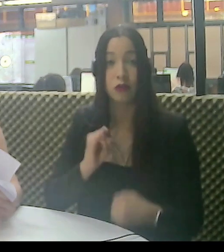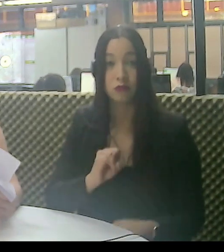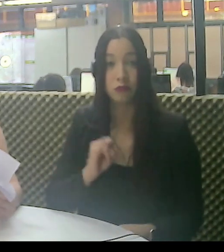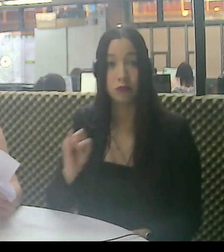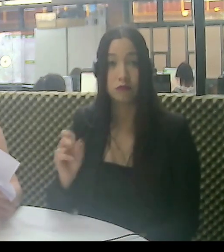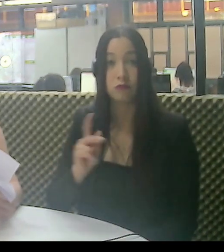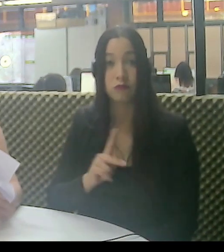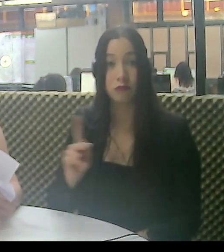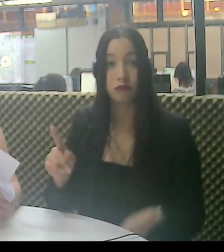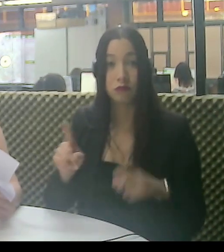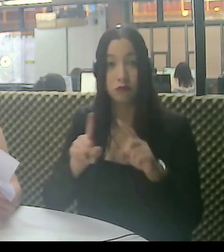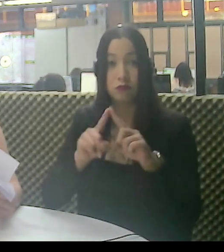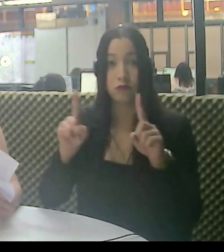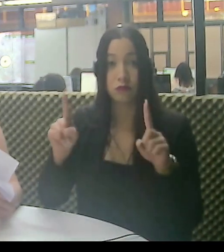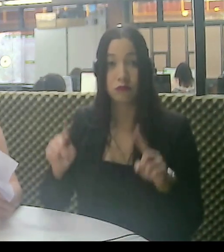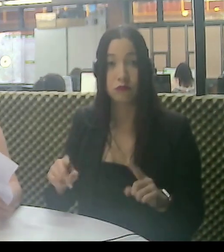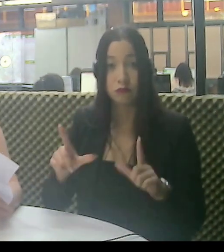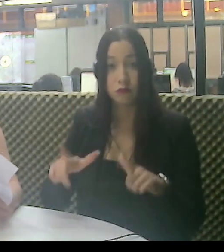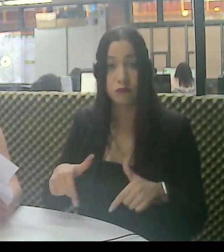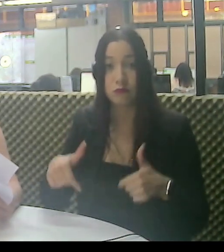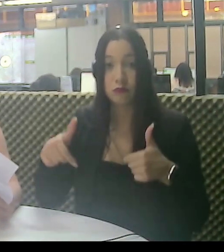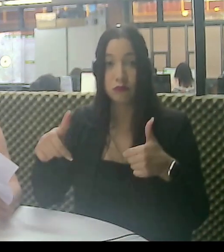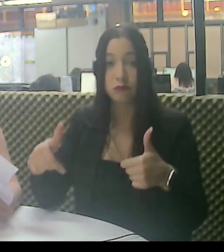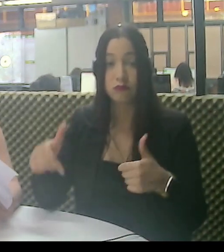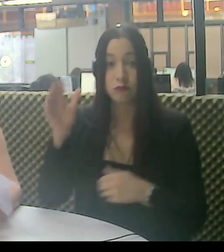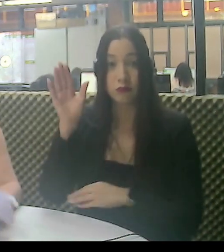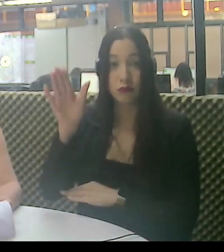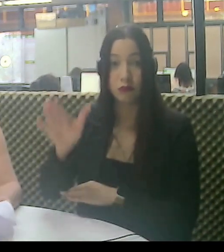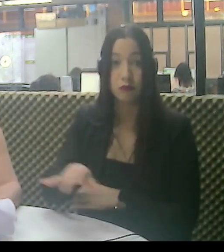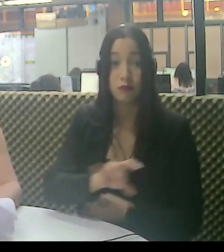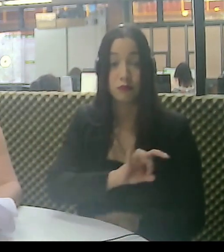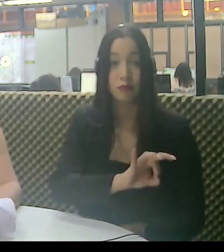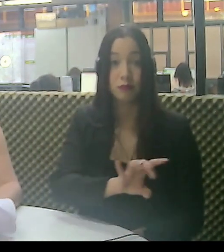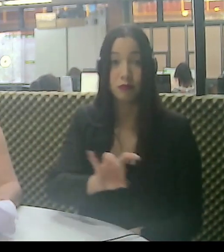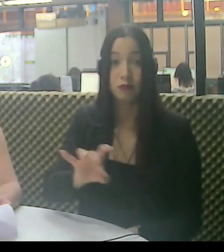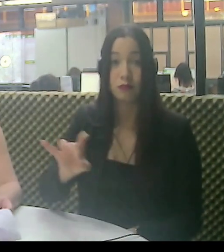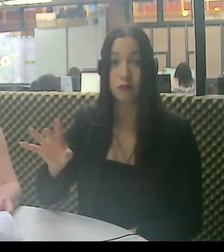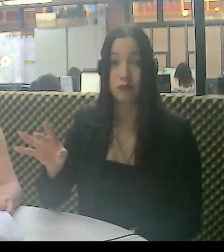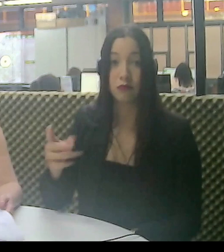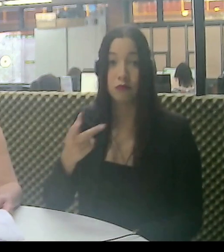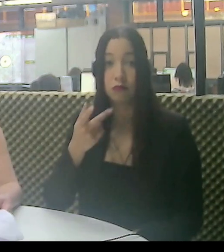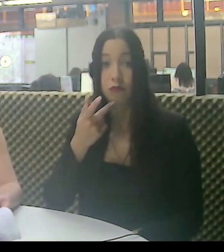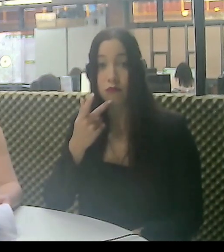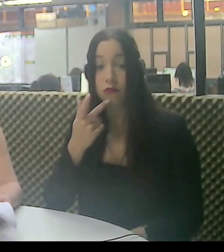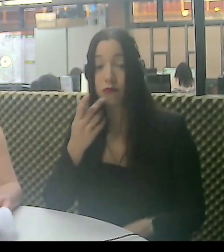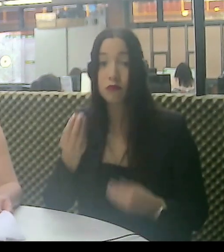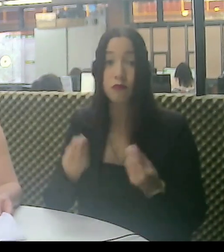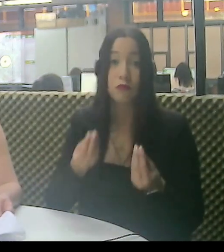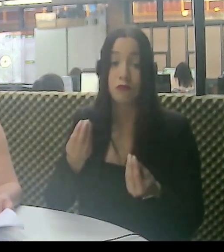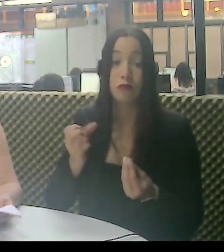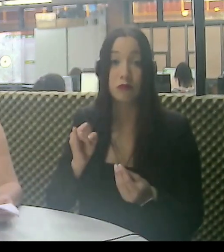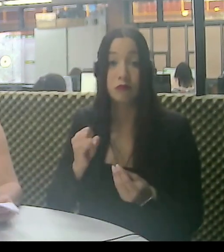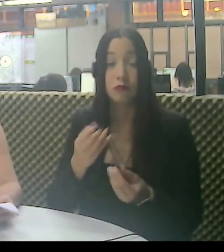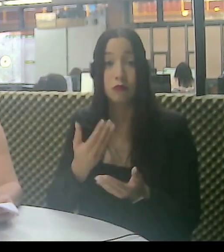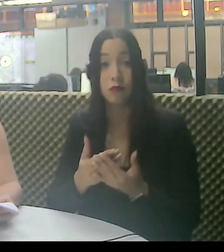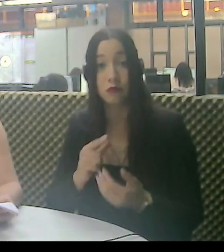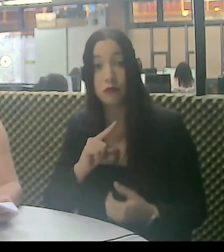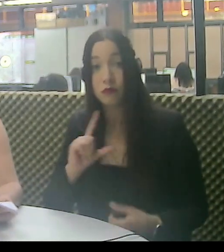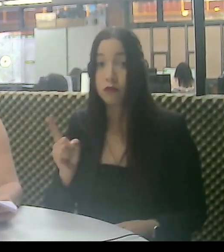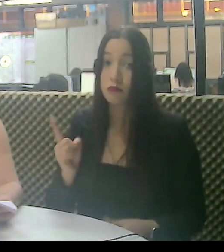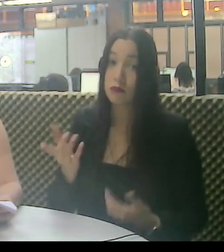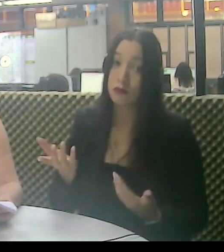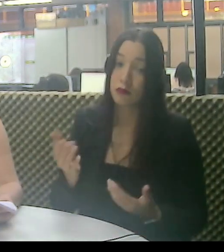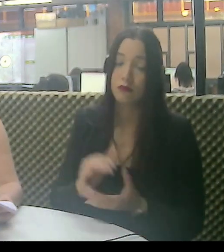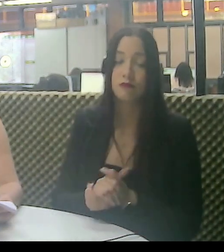e servidores que atuam no turno da tarde de cada unidade manifestar pelo cumprimento ou não Da carga horária